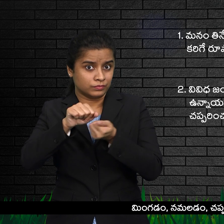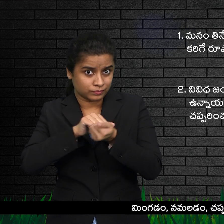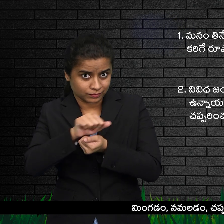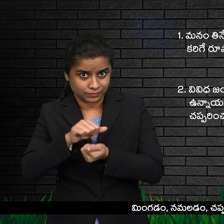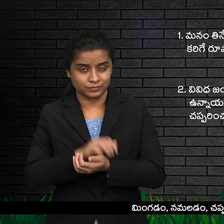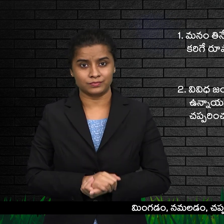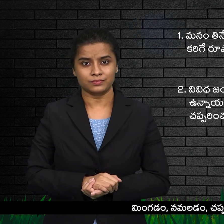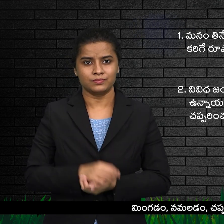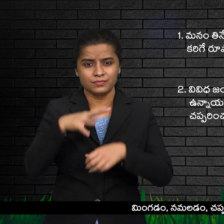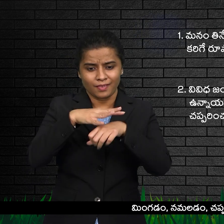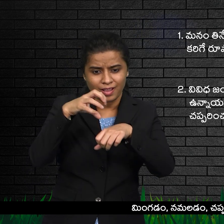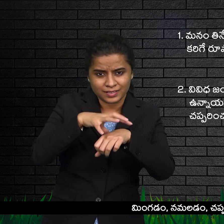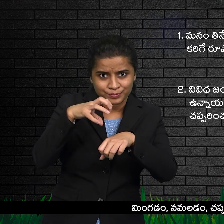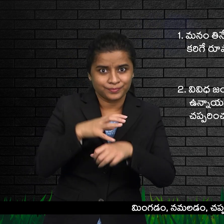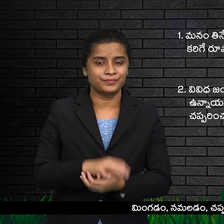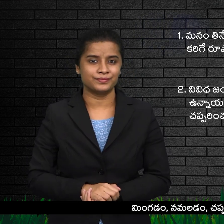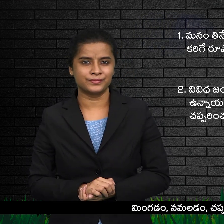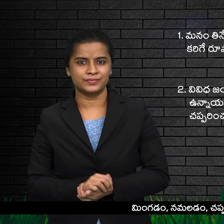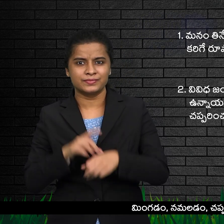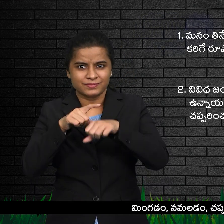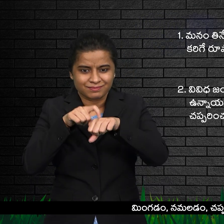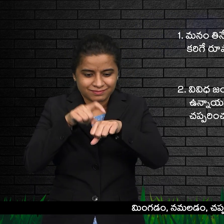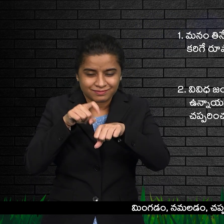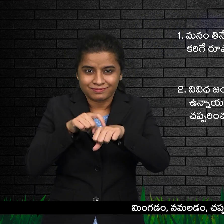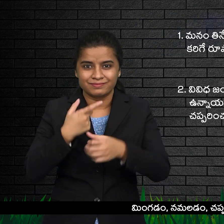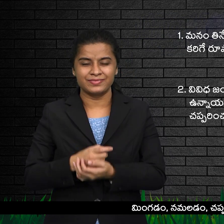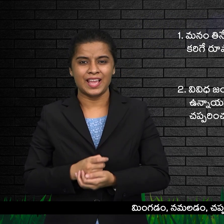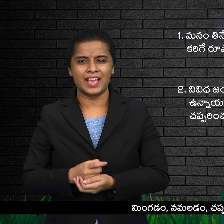చప్పరించటం, గీరుట, కొరకటం వంటివి.